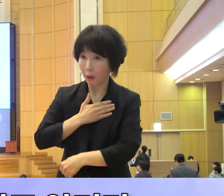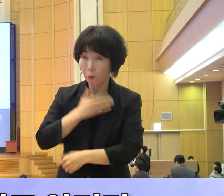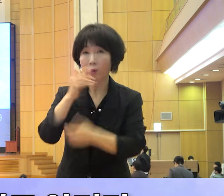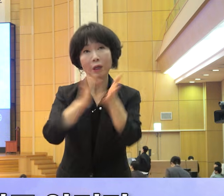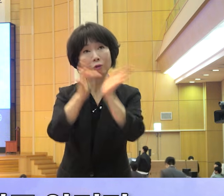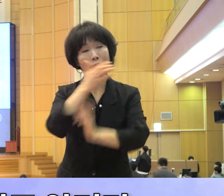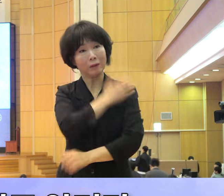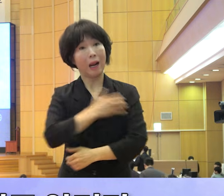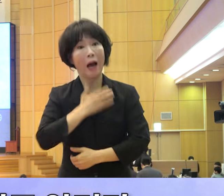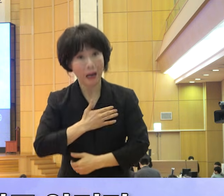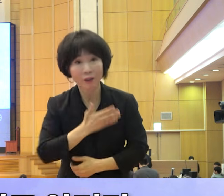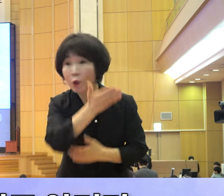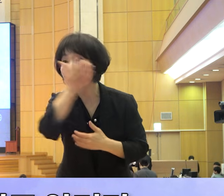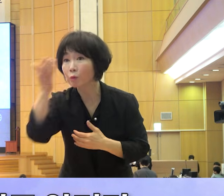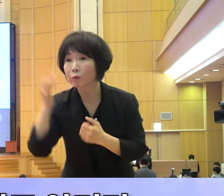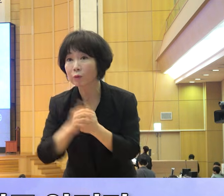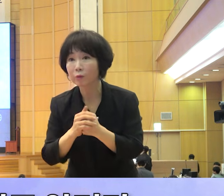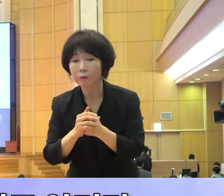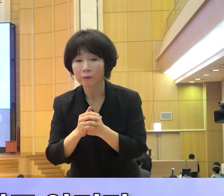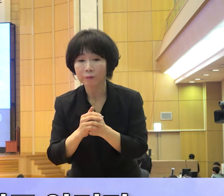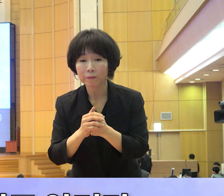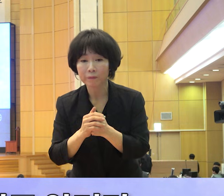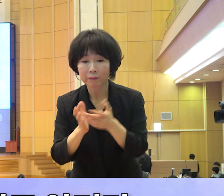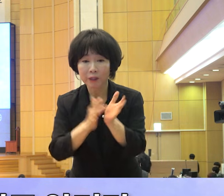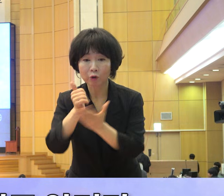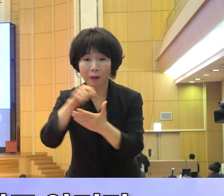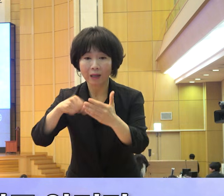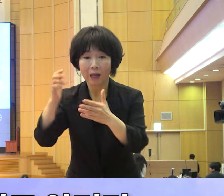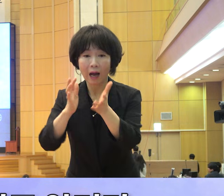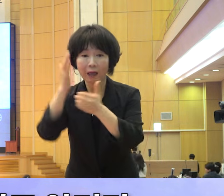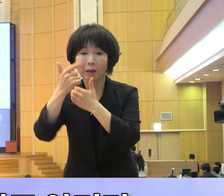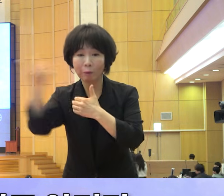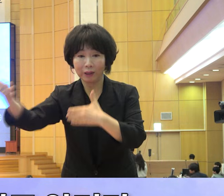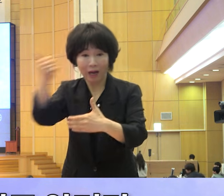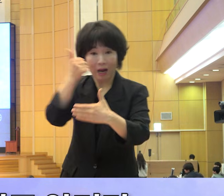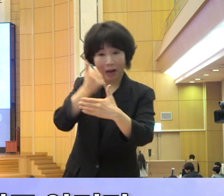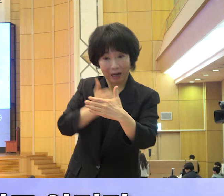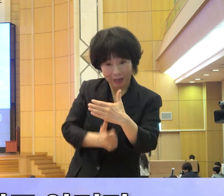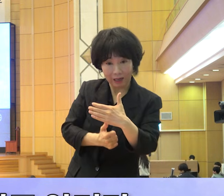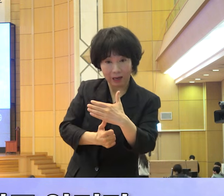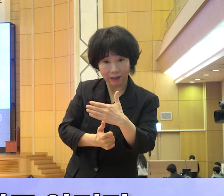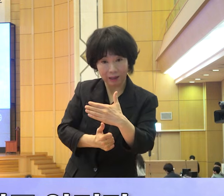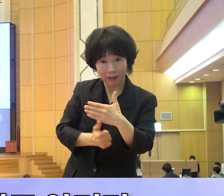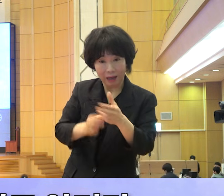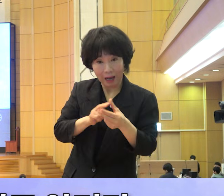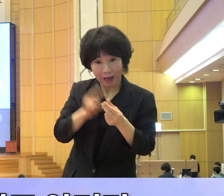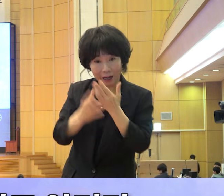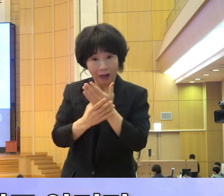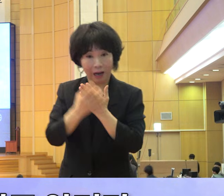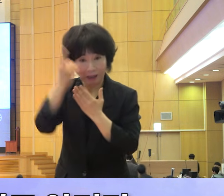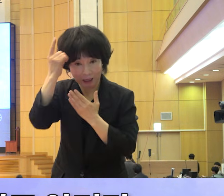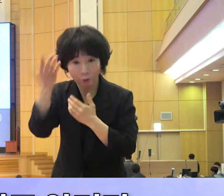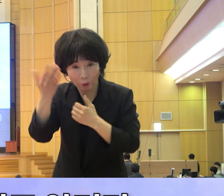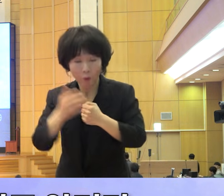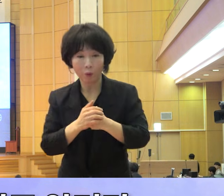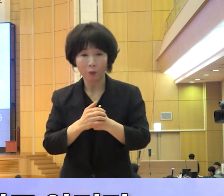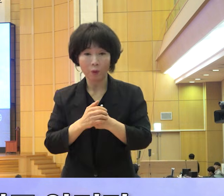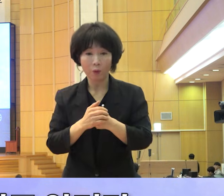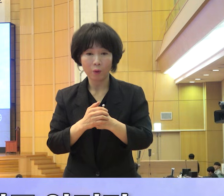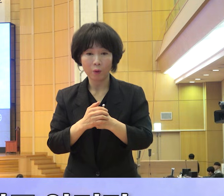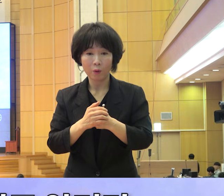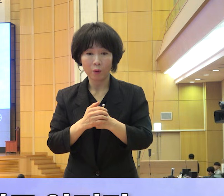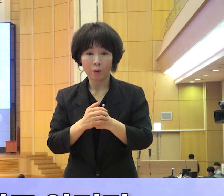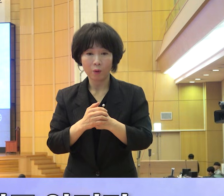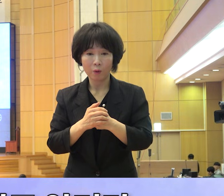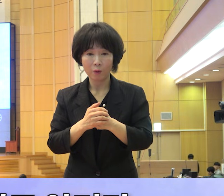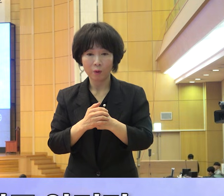그래서 아버지가 예수 안에, 예수가 아버지 안에, 또 우리가 그렇게 아버지 예수를 알고 믿으면